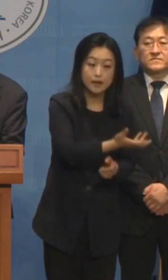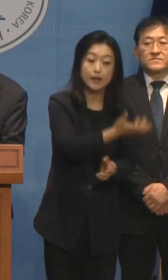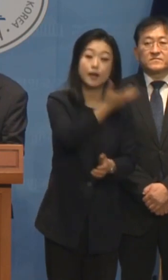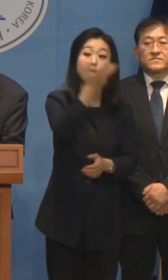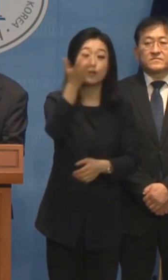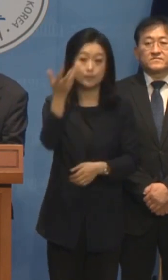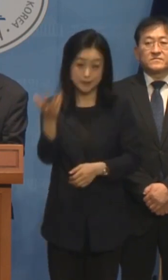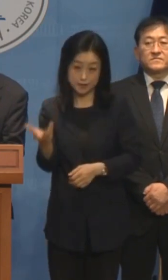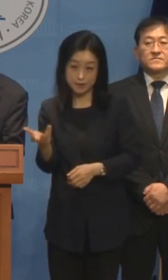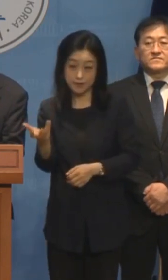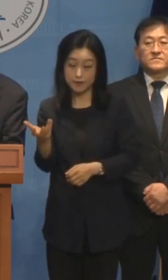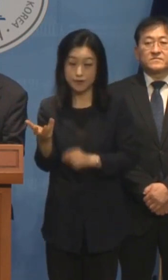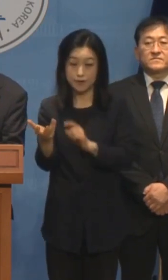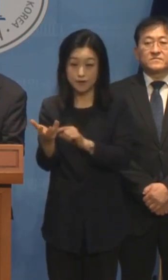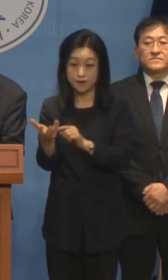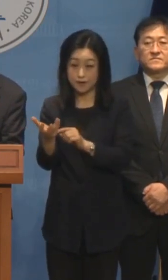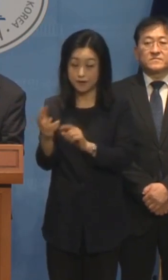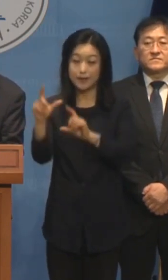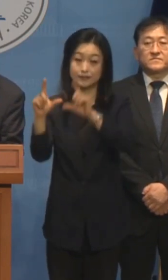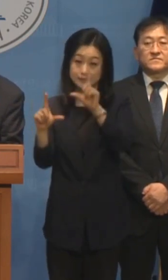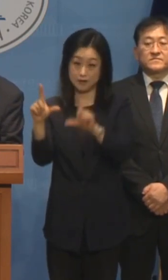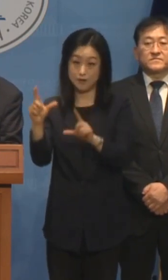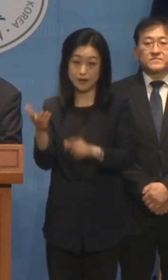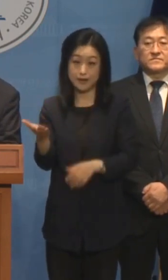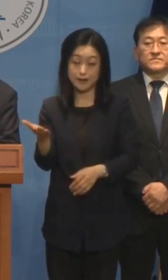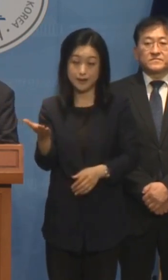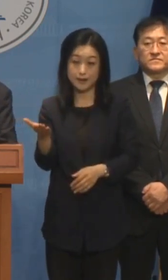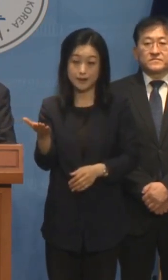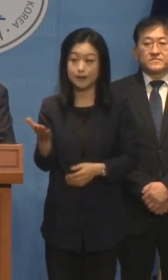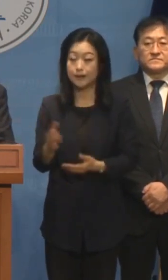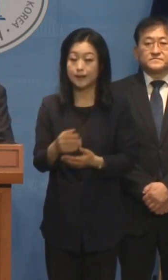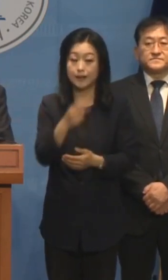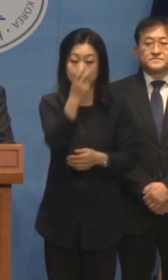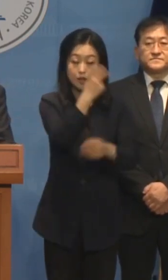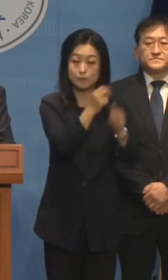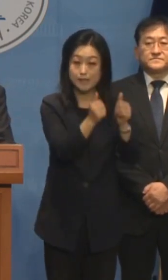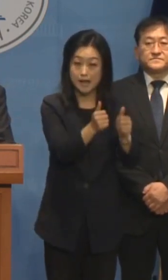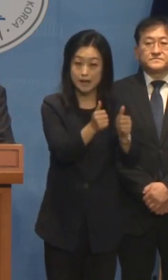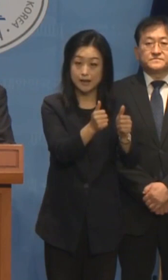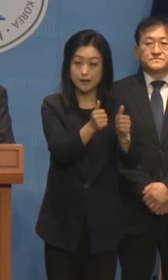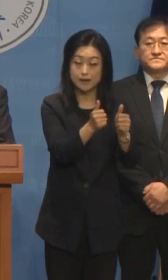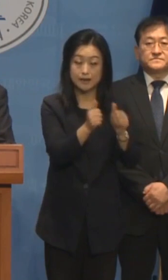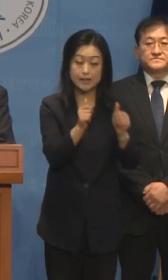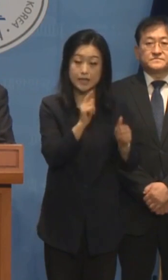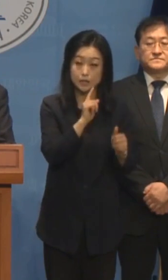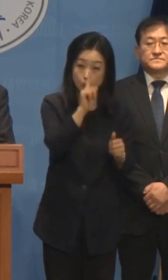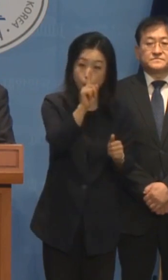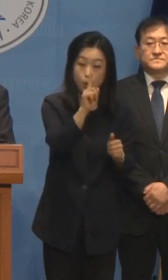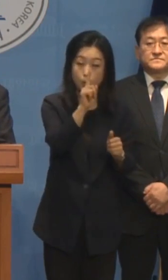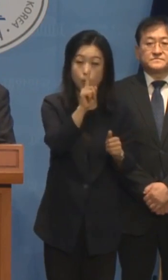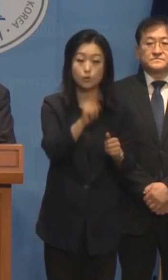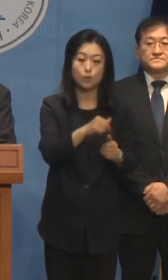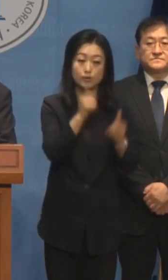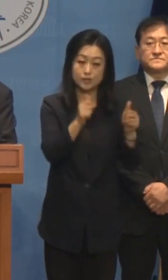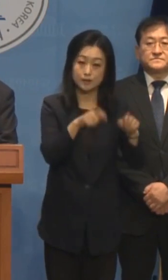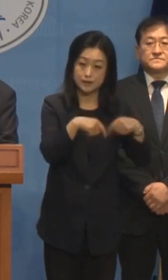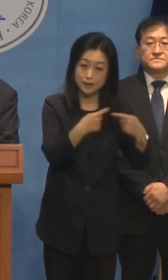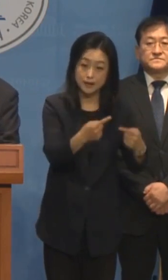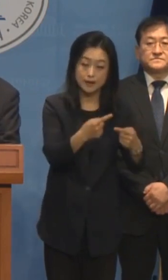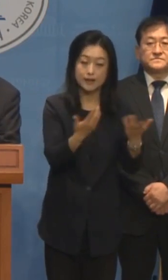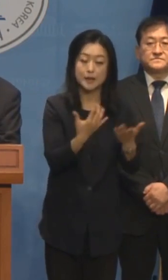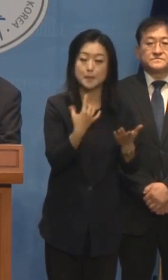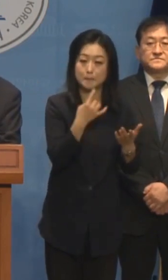중대범죄수사청으로 이관된다는 그런 의미가 되겠습니다. 그래서 검찰은 이제 기소, 공소유지 업무를